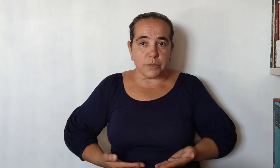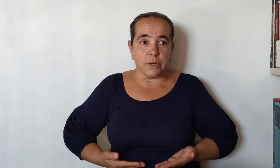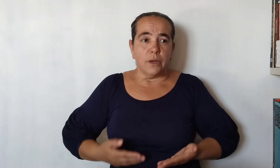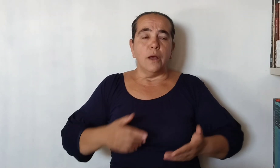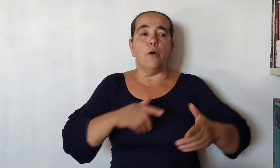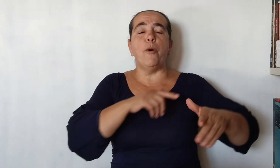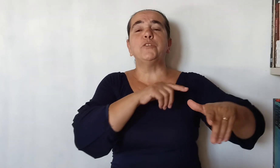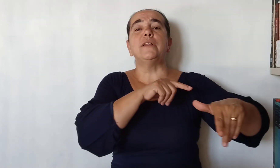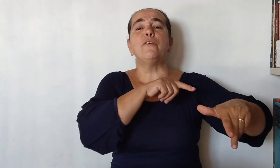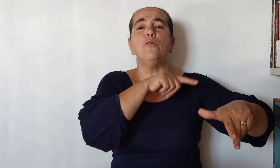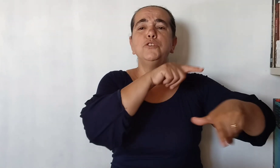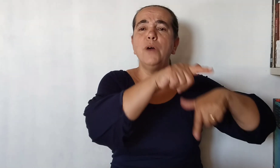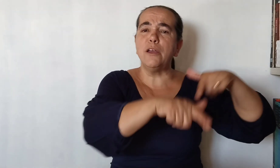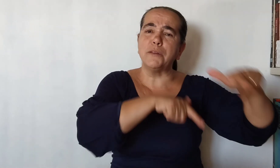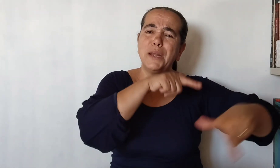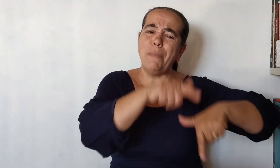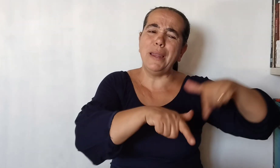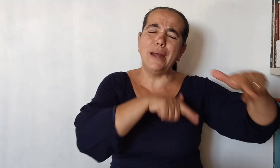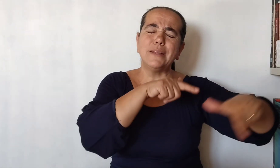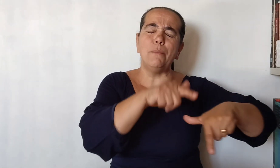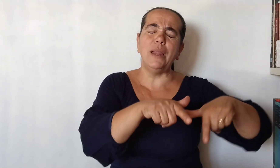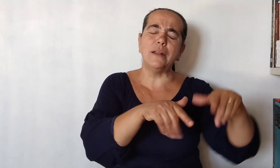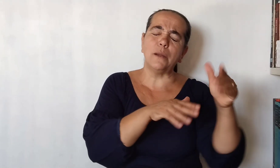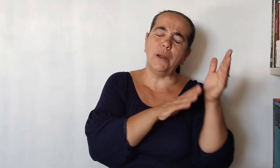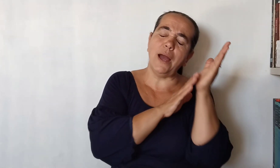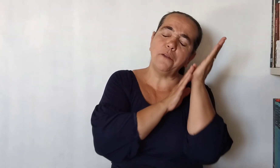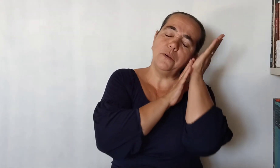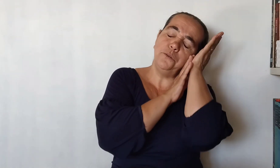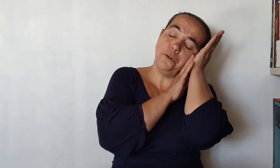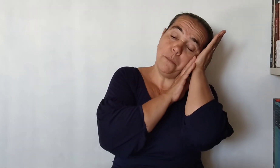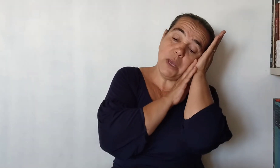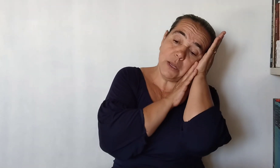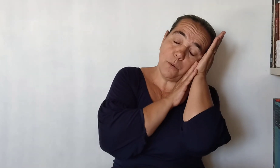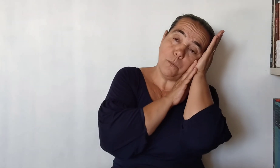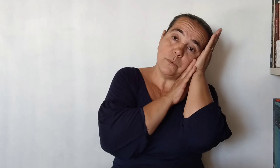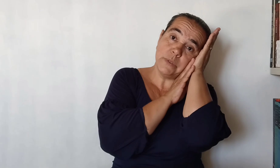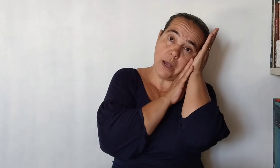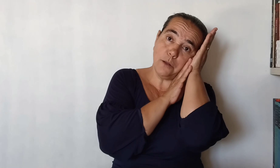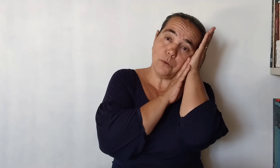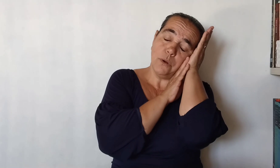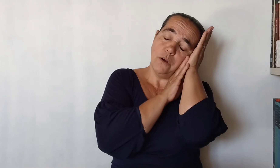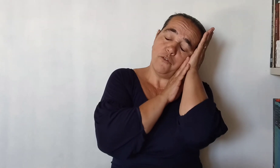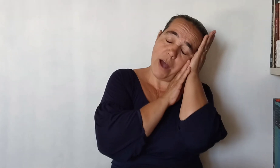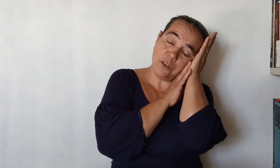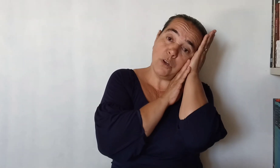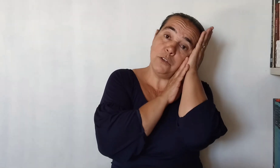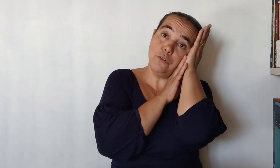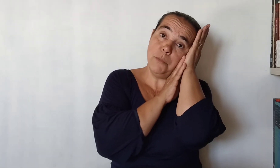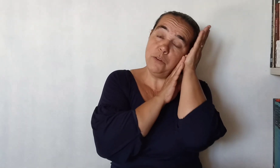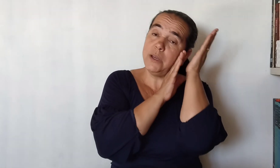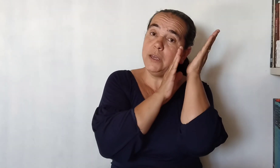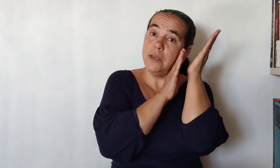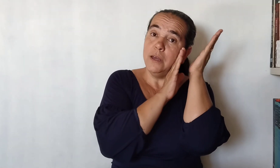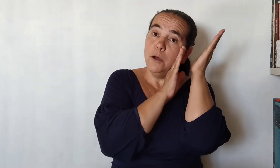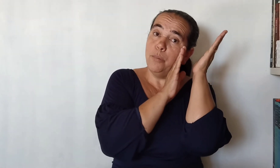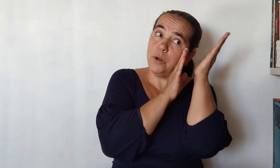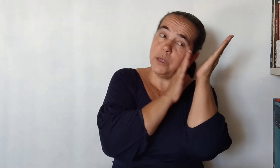servos. Eu posso até continuar aqui, ó, trabalhar, trabalhar, trabalhar e dormiram, certo? Faço eles dormindo aqui. Por que